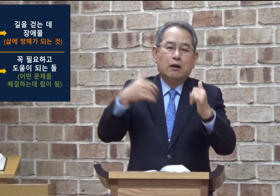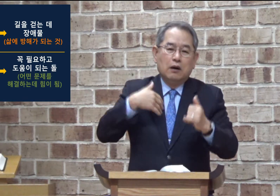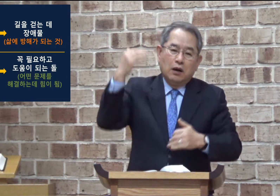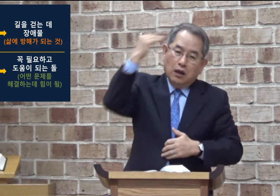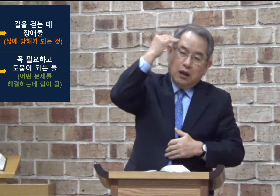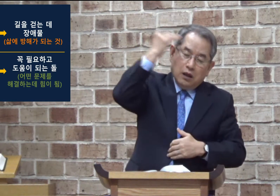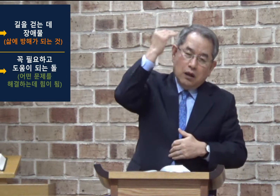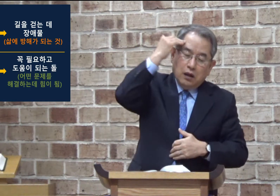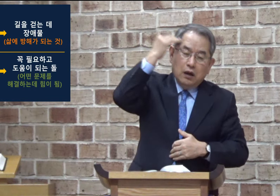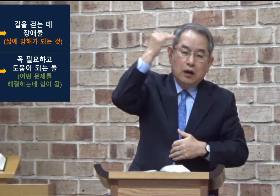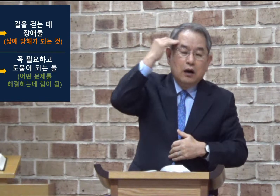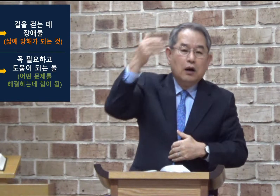같다고 얘기합니다.